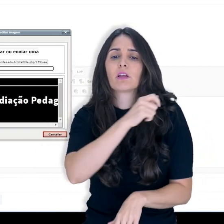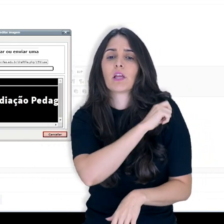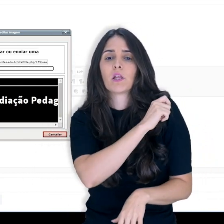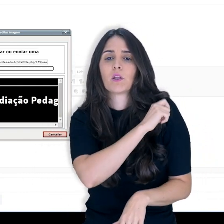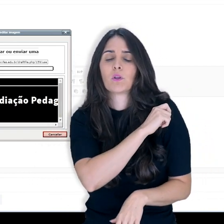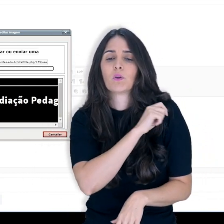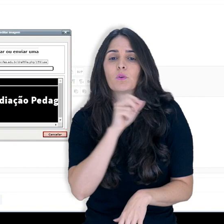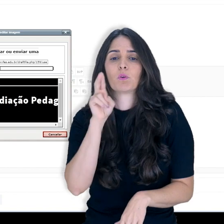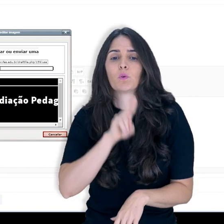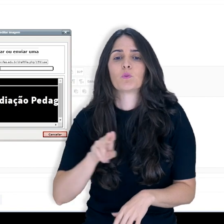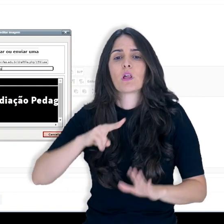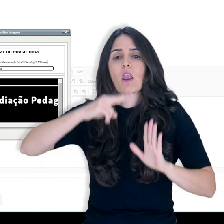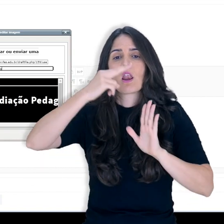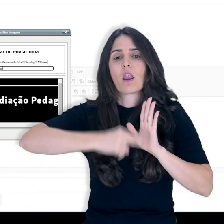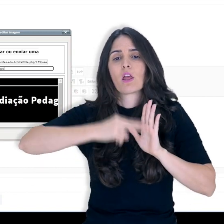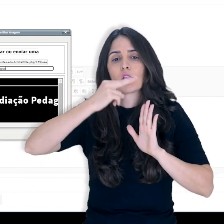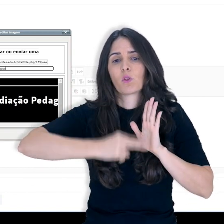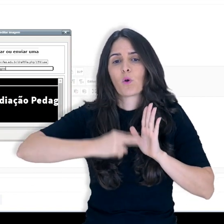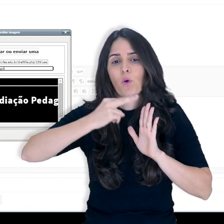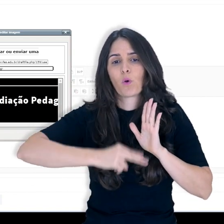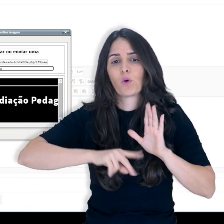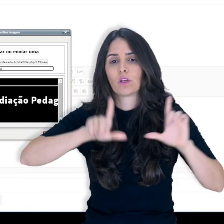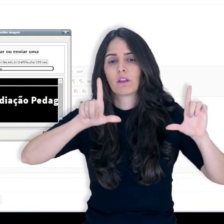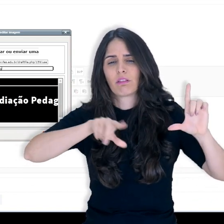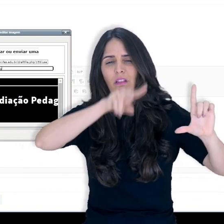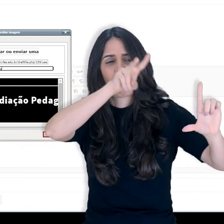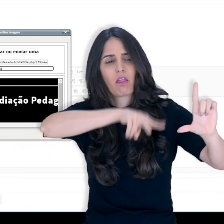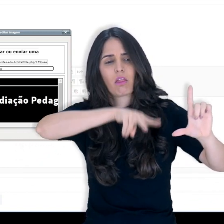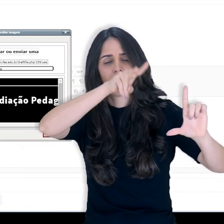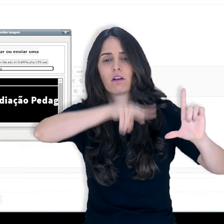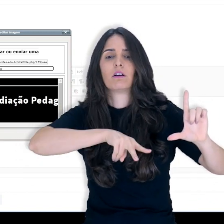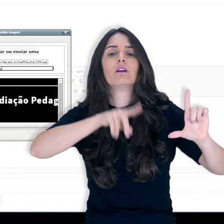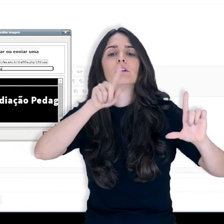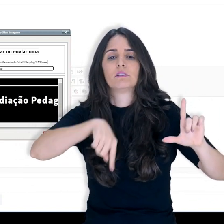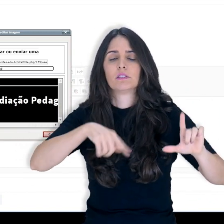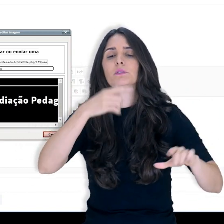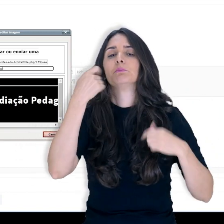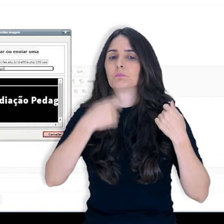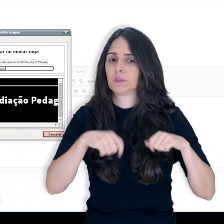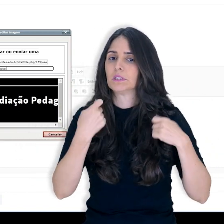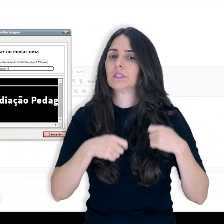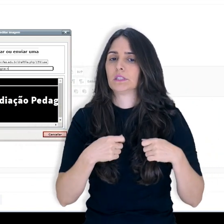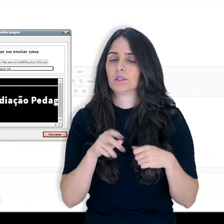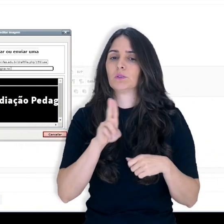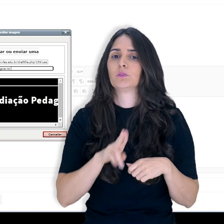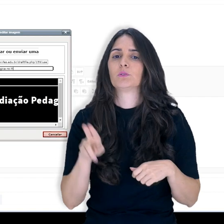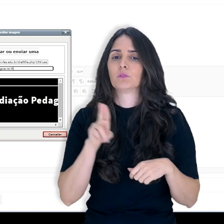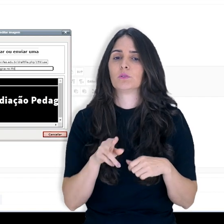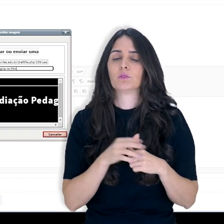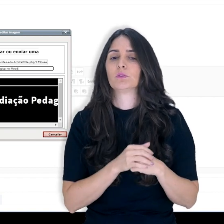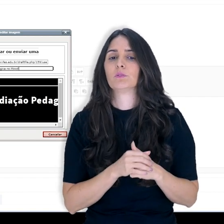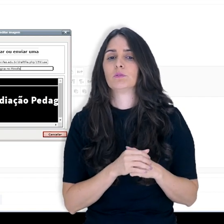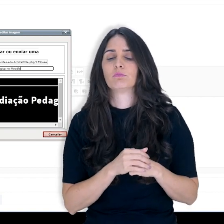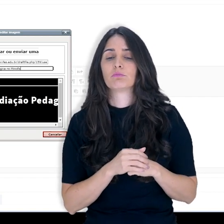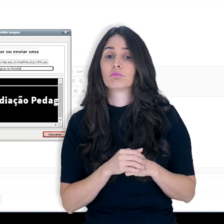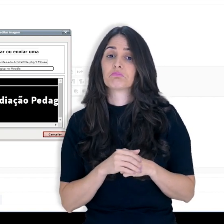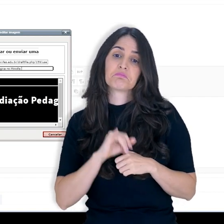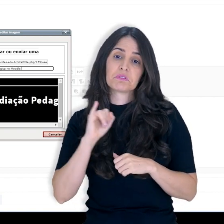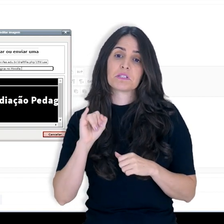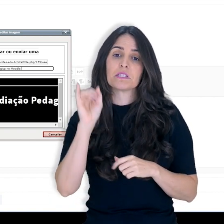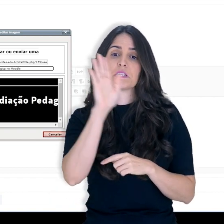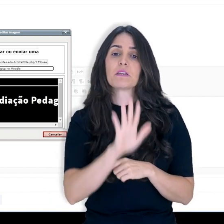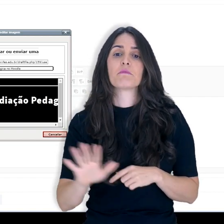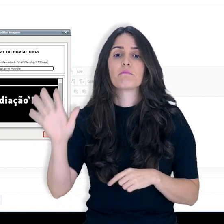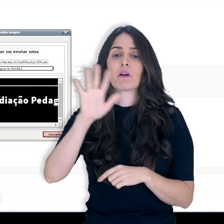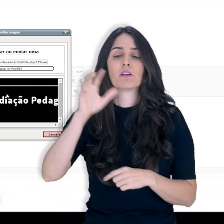utilizam leitor de tela por exemplo é sejam contemplados Então sempre que a imagem for